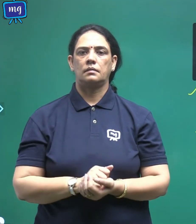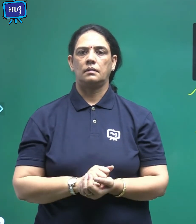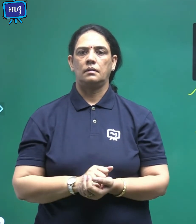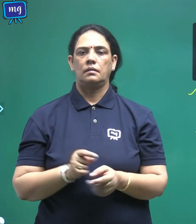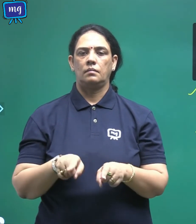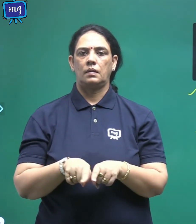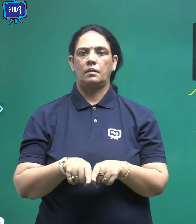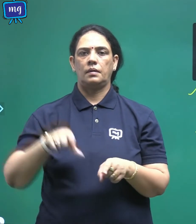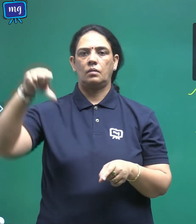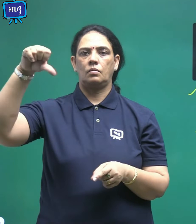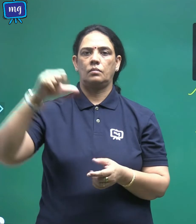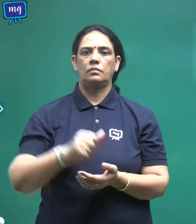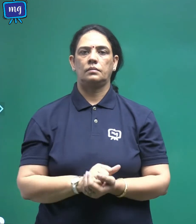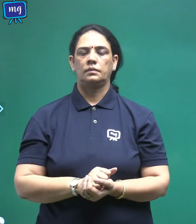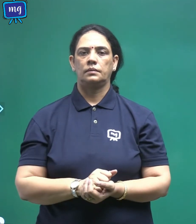बराबर 9,